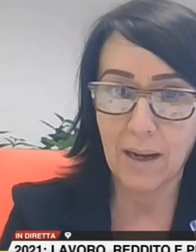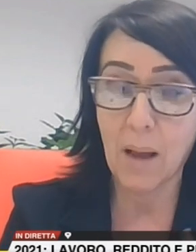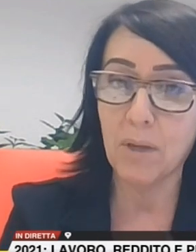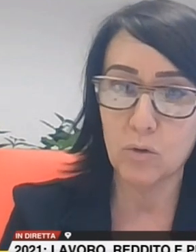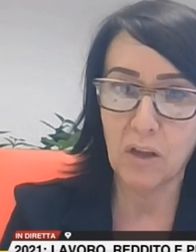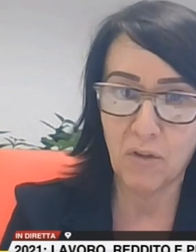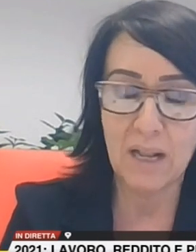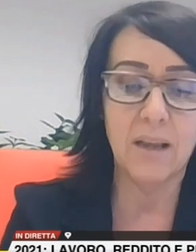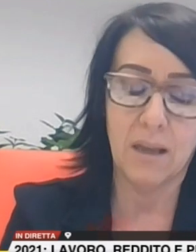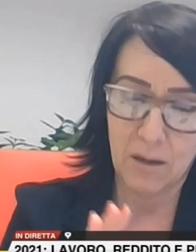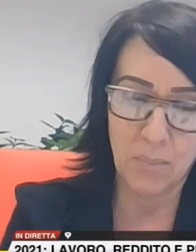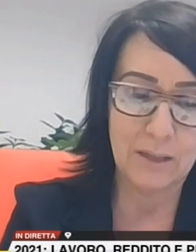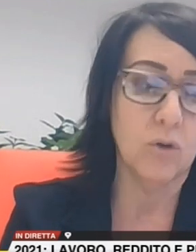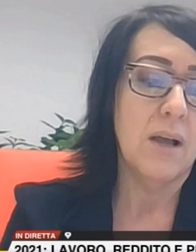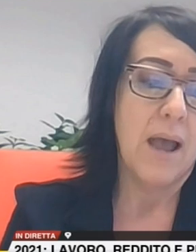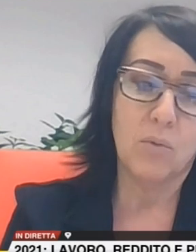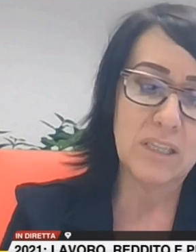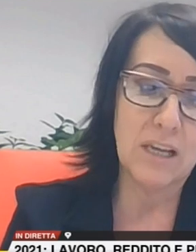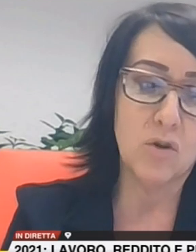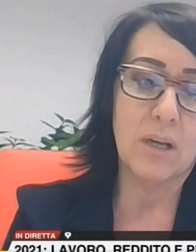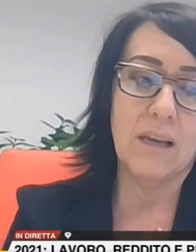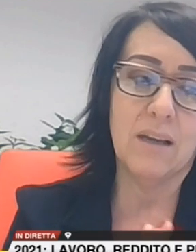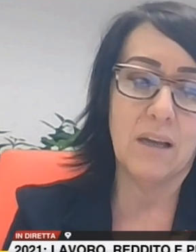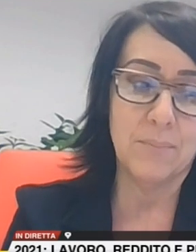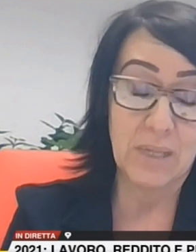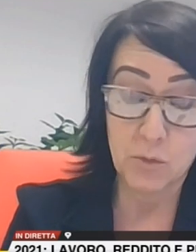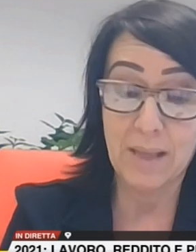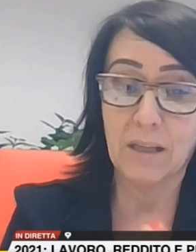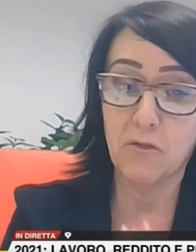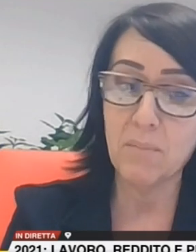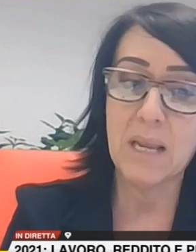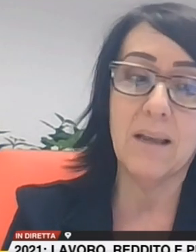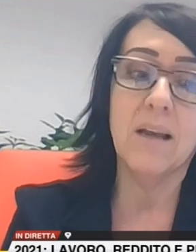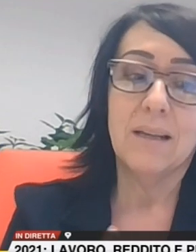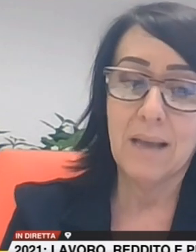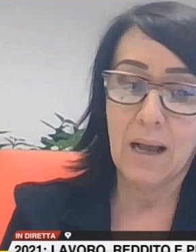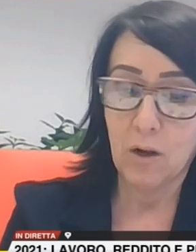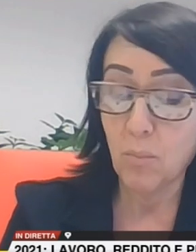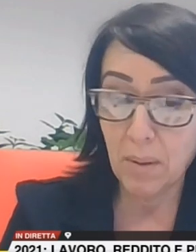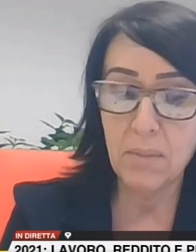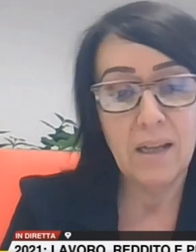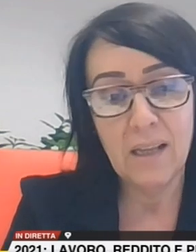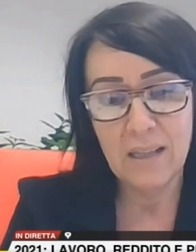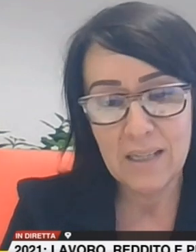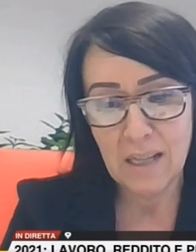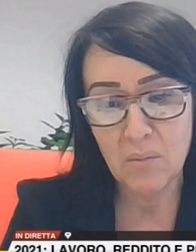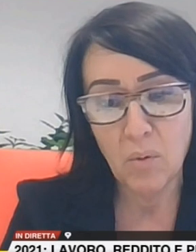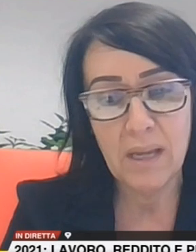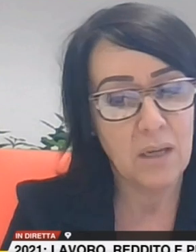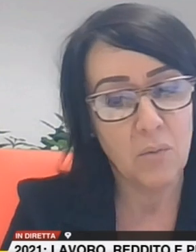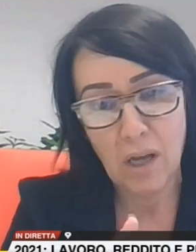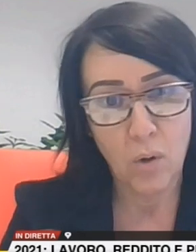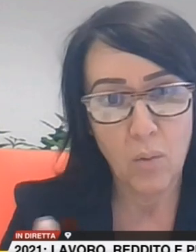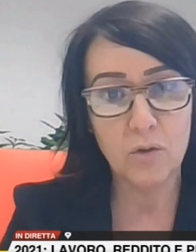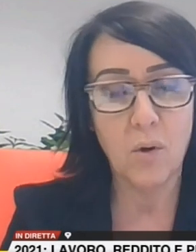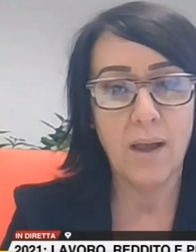riguarda l'ambito dei figli, che ripeto è un assegno che spetta alle famiglie con bambini dal settimo mese,